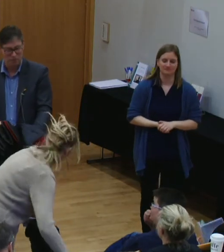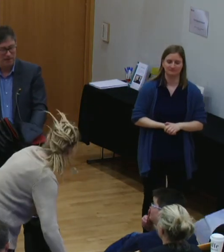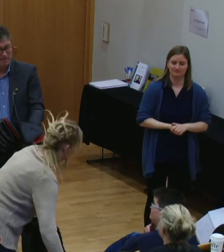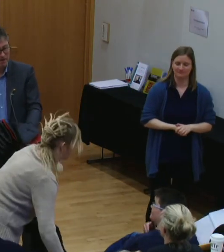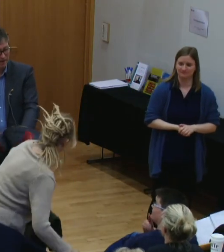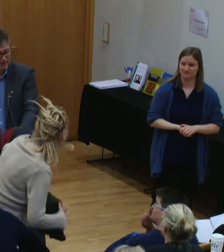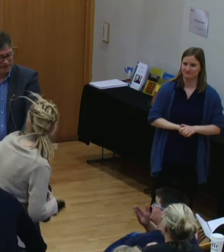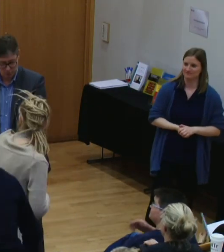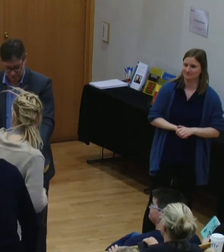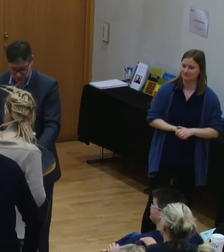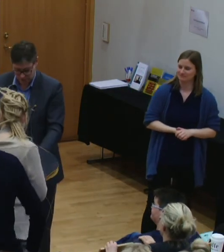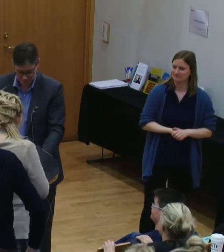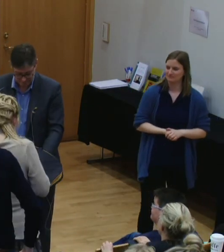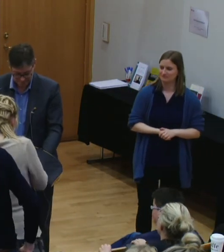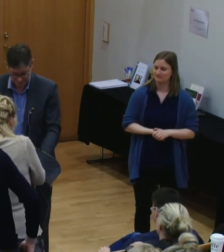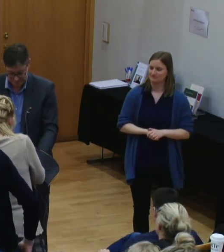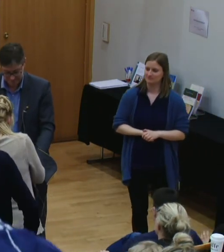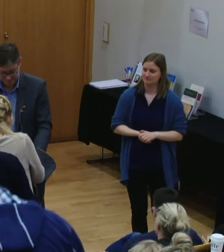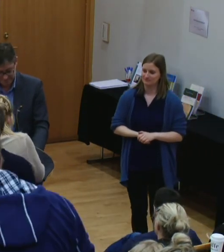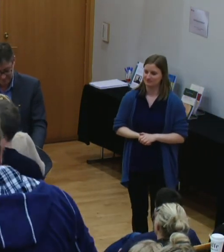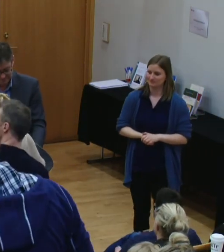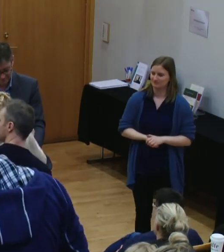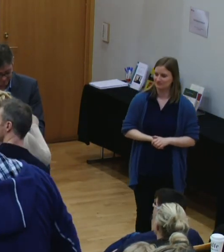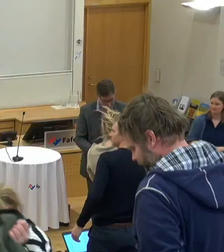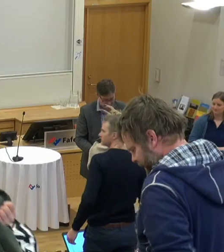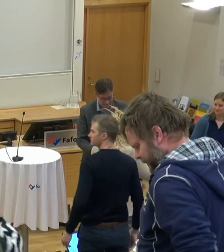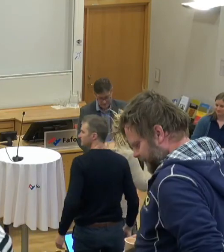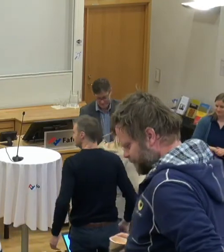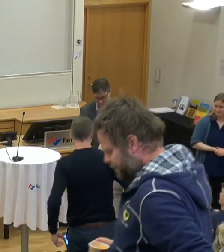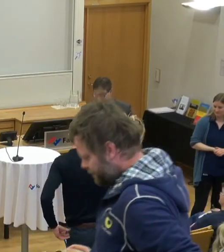Da kan du få velge farge siden du først.